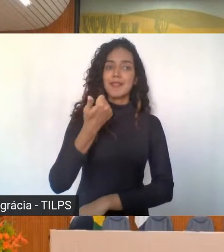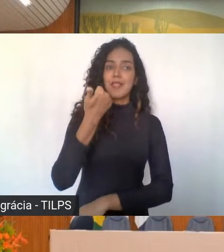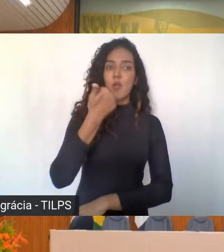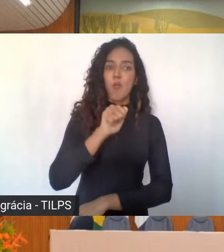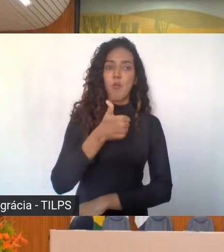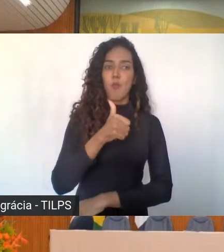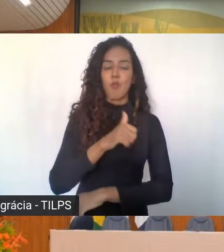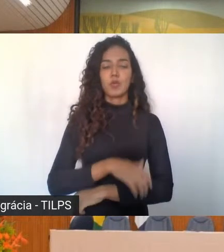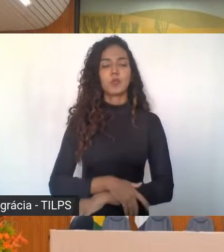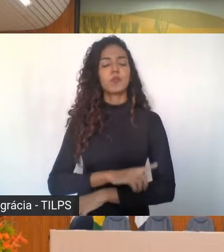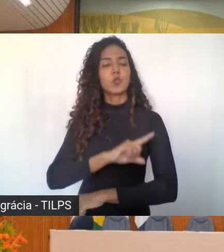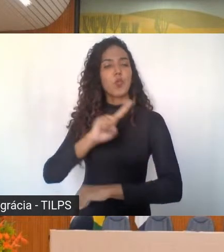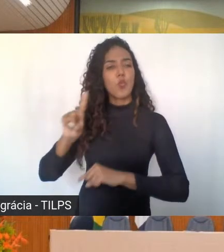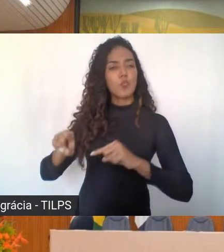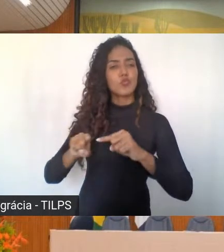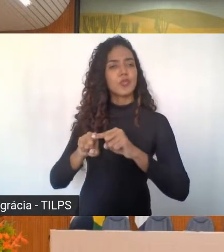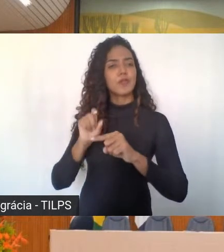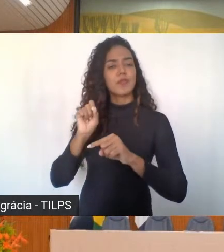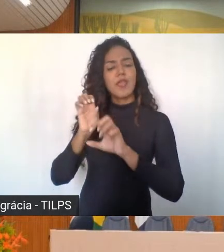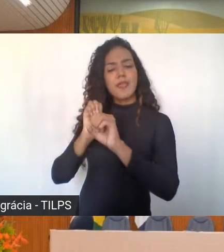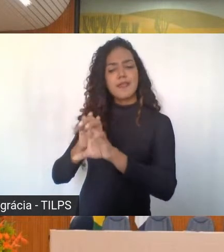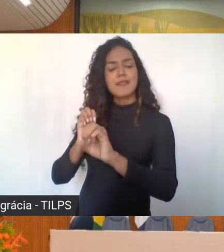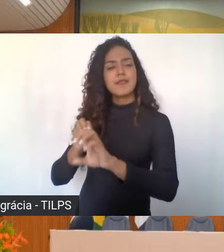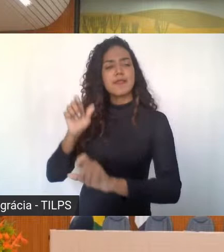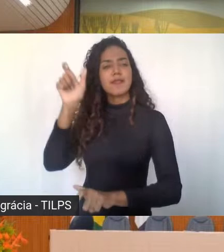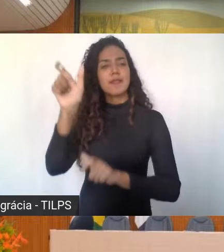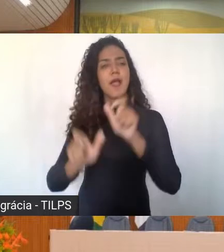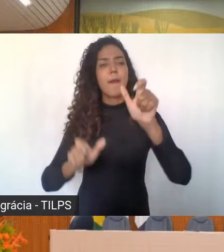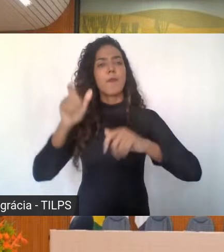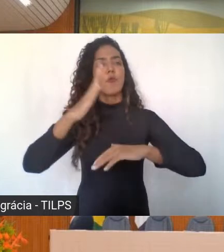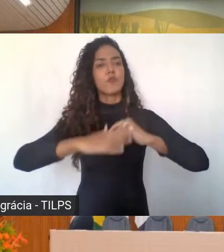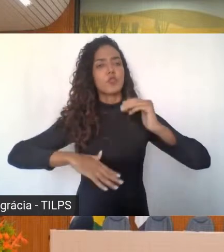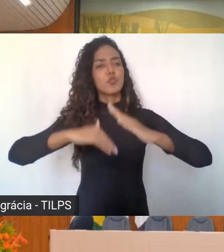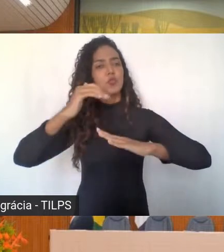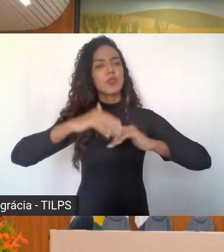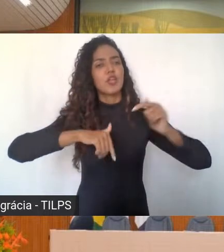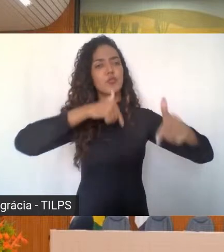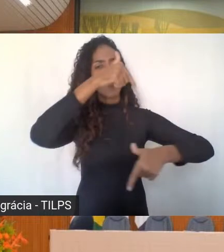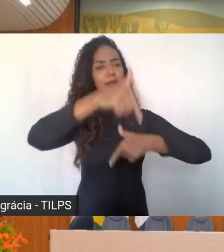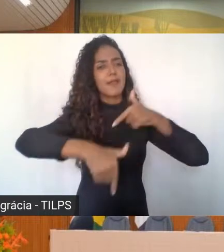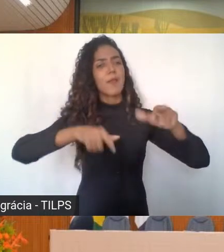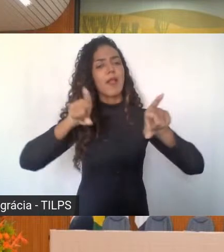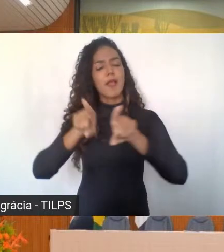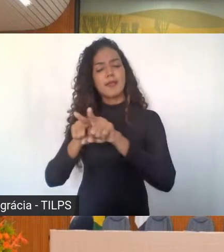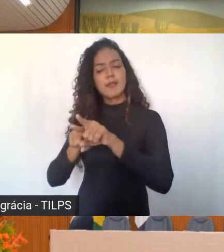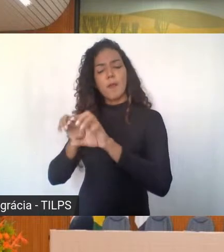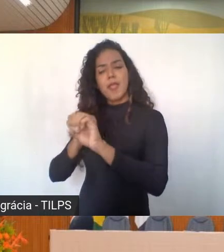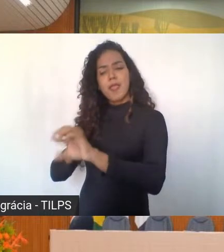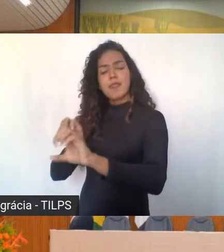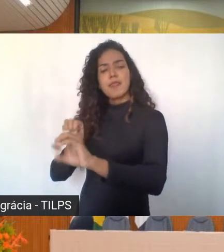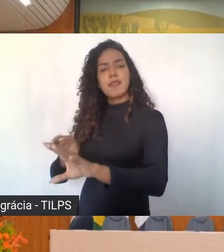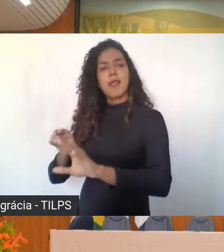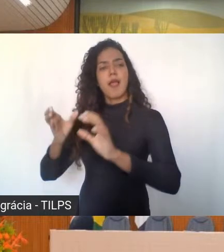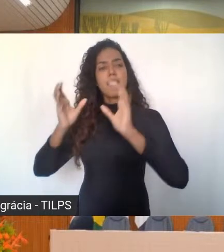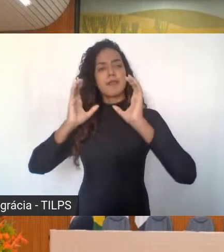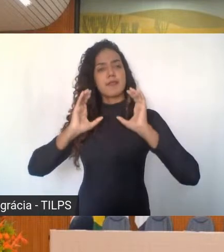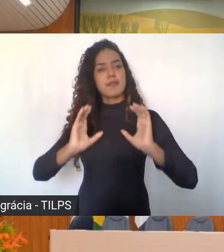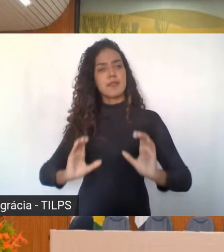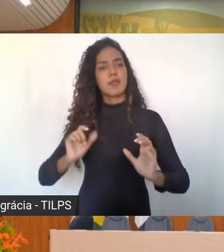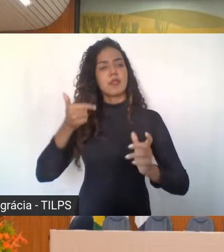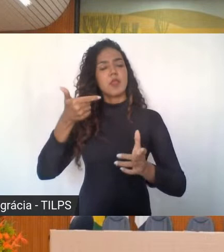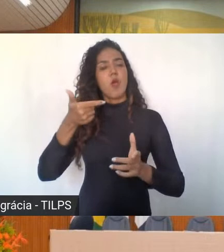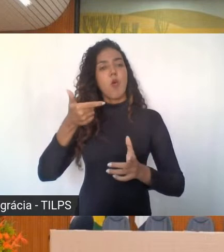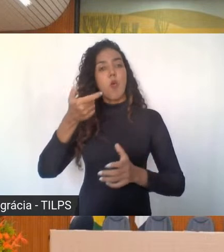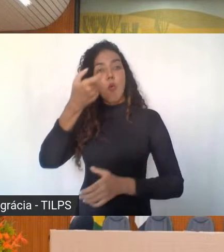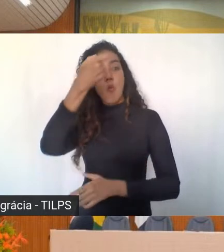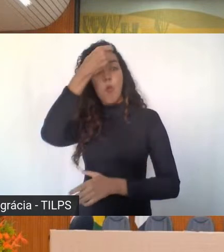só a formação de excelentes profissionais para o mercado de trabalho, mas também de cidadãos conscientes e comprometidos com a